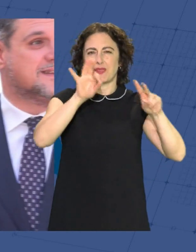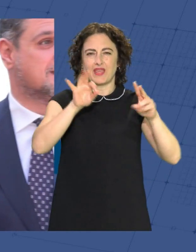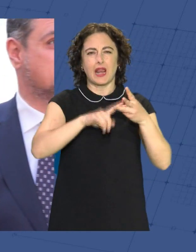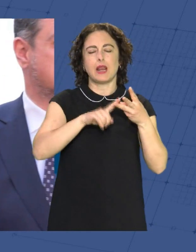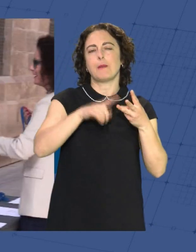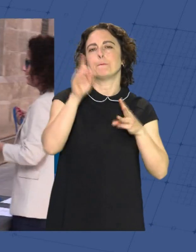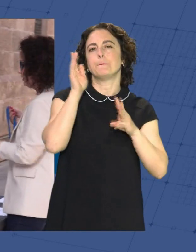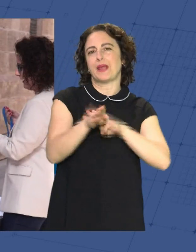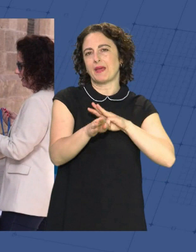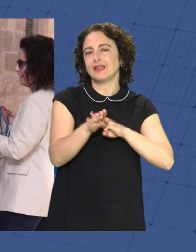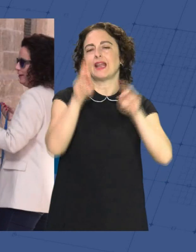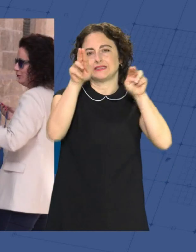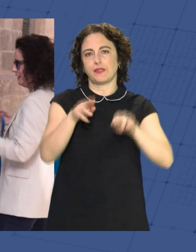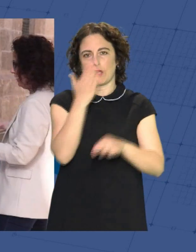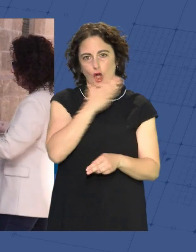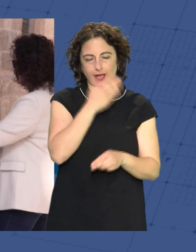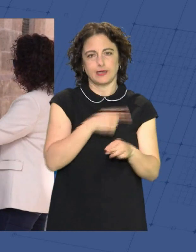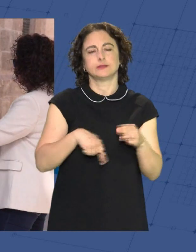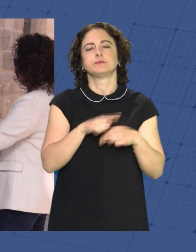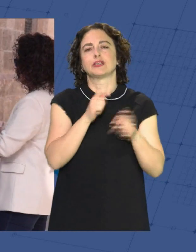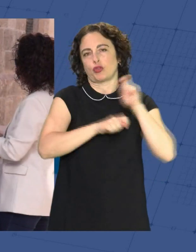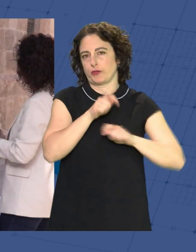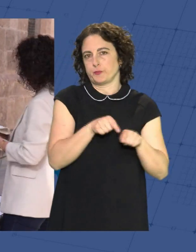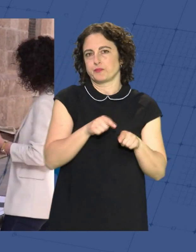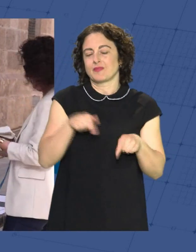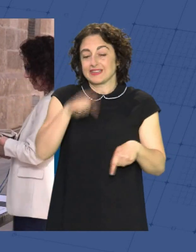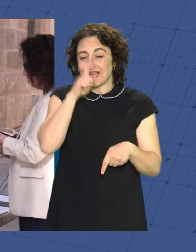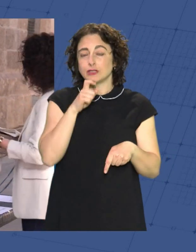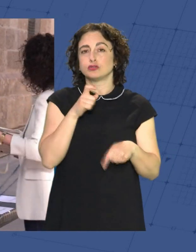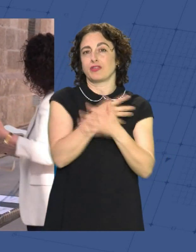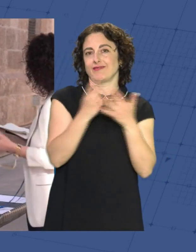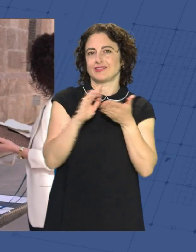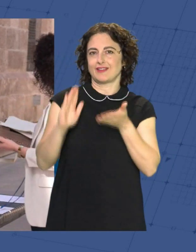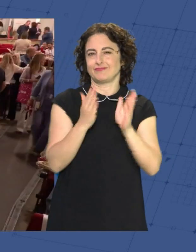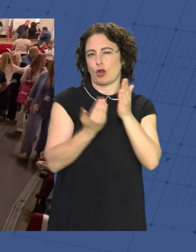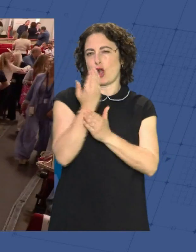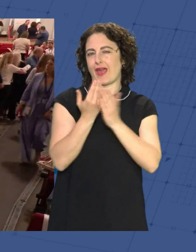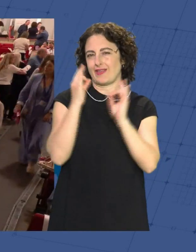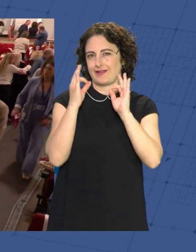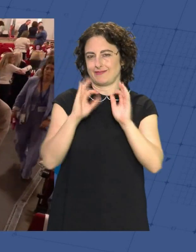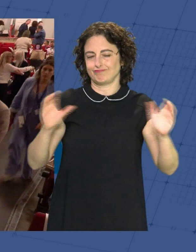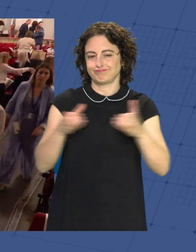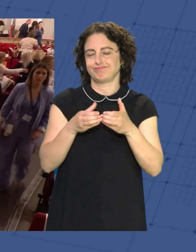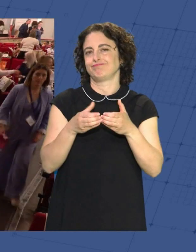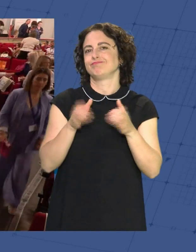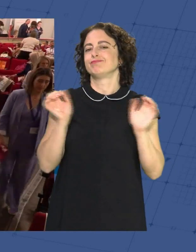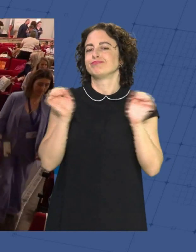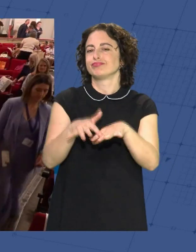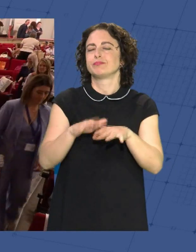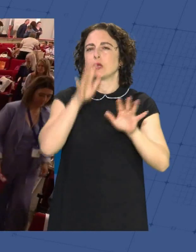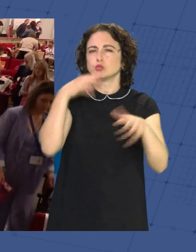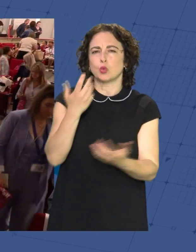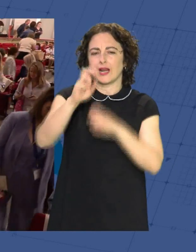permanente y residencias escolares. Este año organiza su decimosexta jornada regional, un encuentro para actualizarse en las